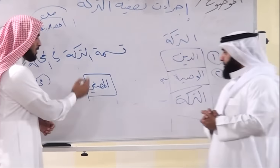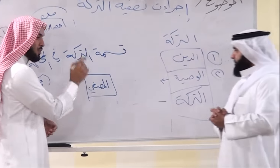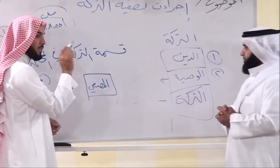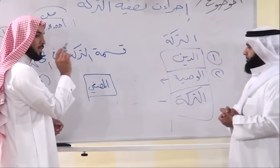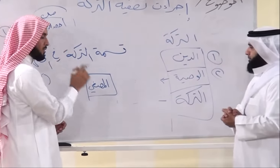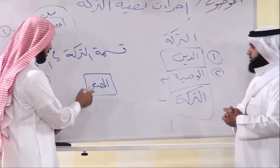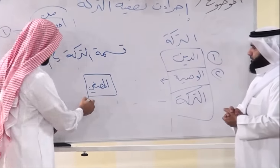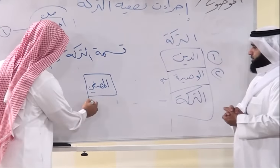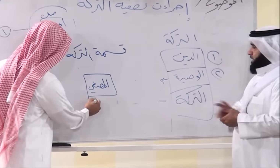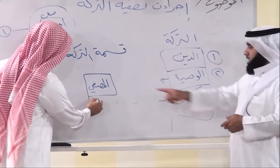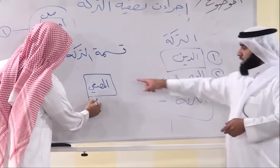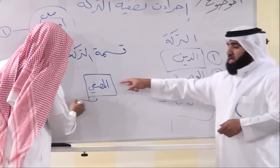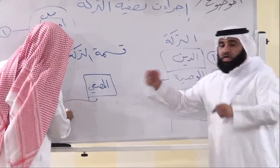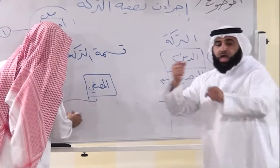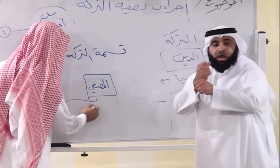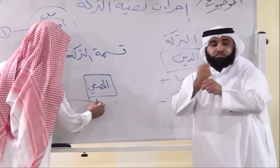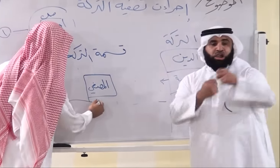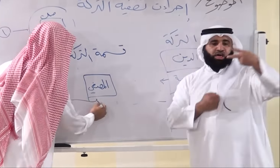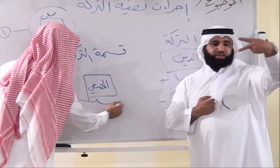المصفي عند الطريقتين،